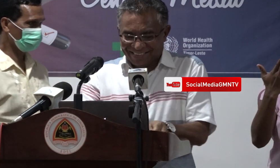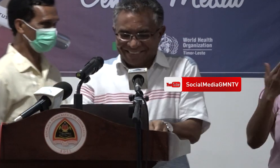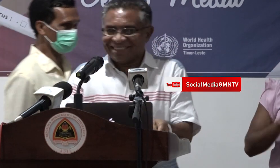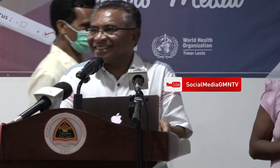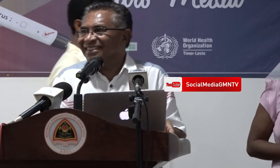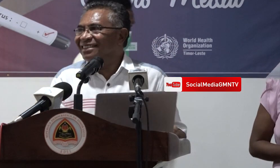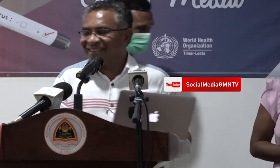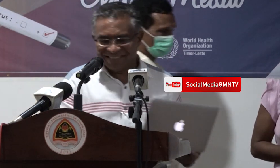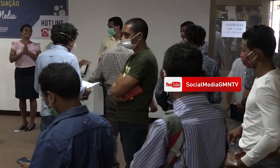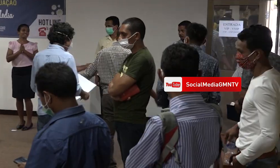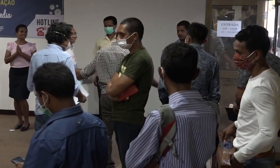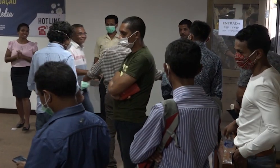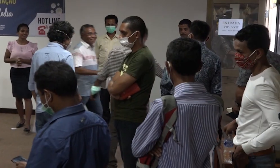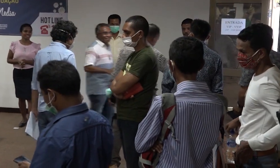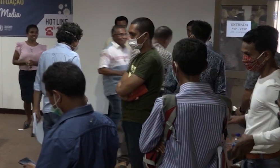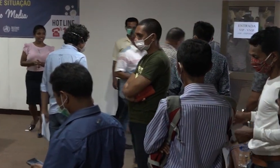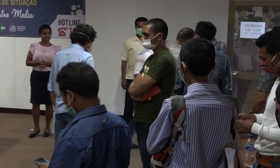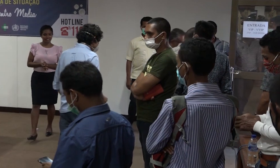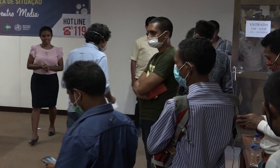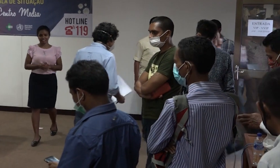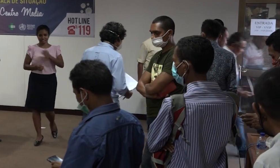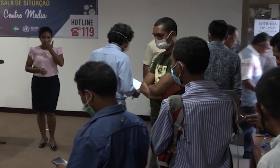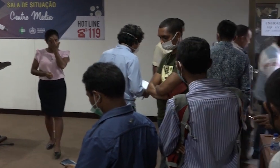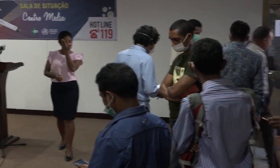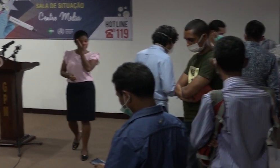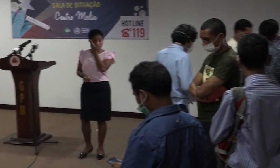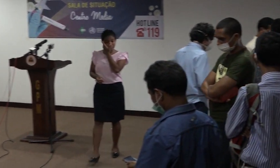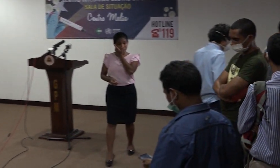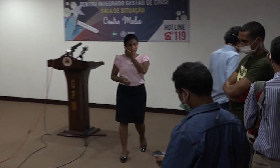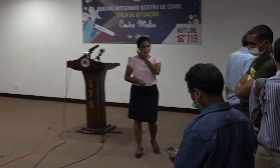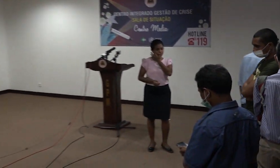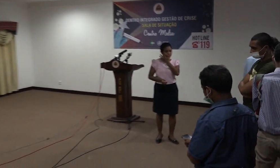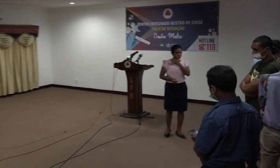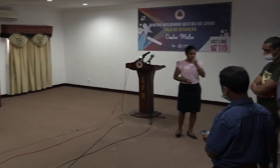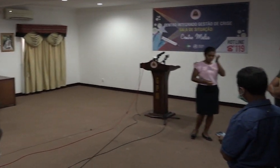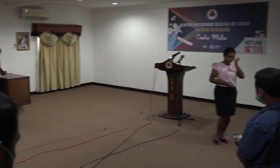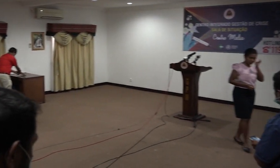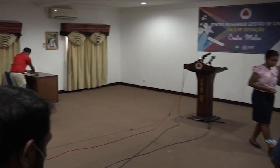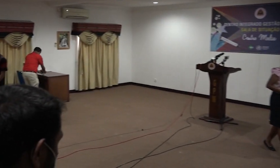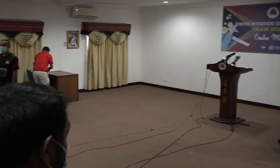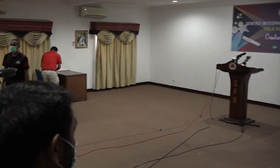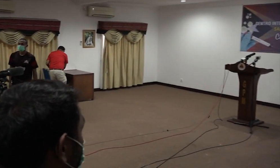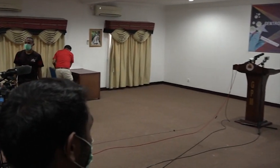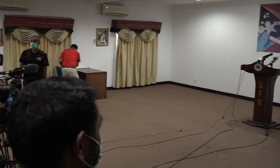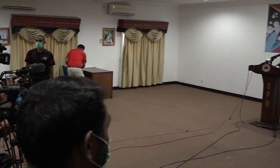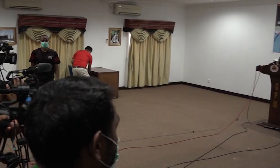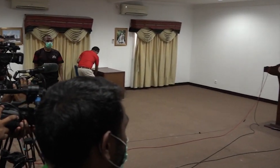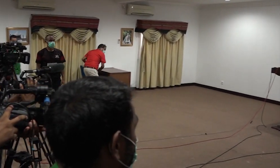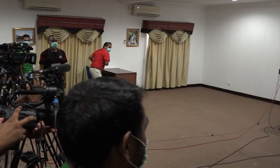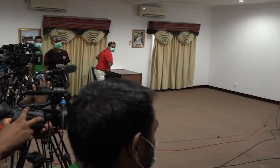Rússia fatin quarentena, hamutuk atus tolu resing. Jacinta Gonçalves, Batli Sarmento, Ziemen.